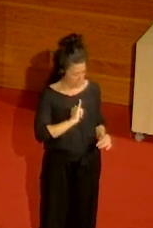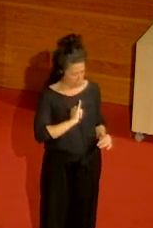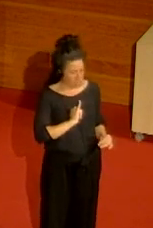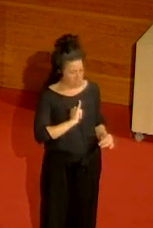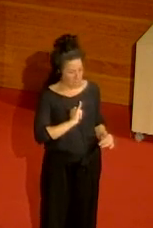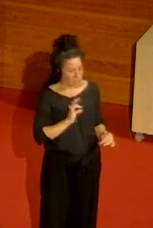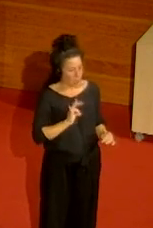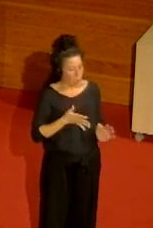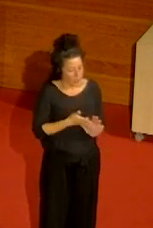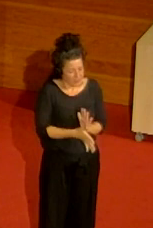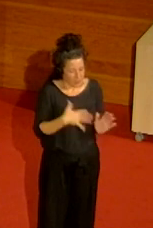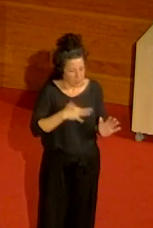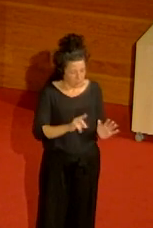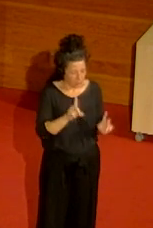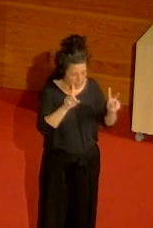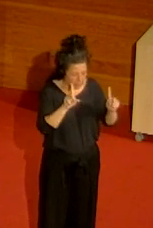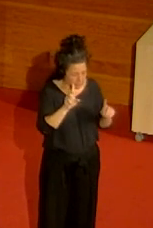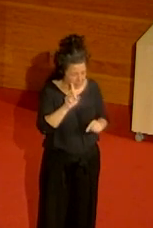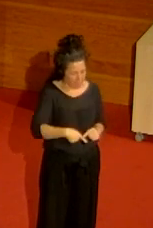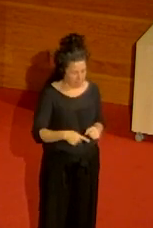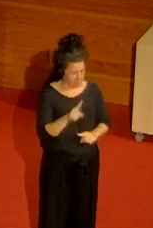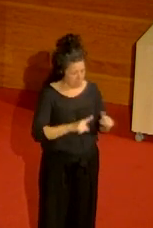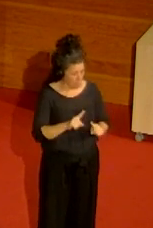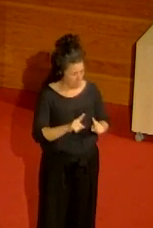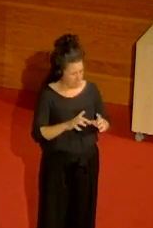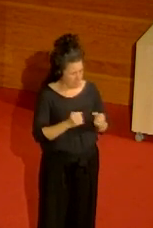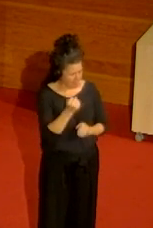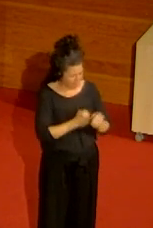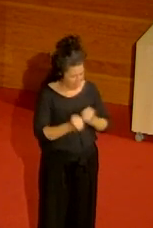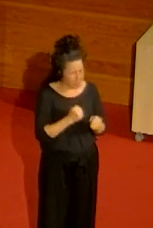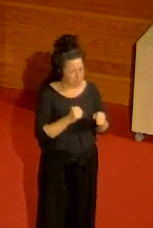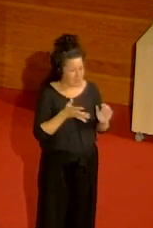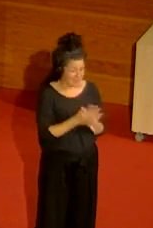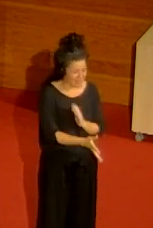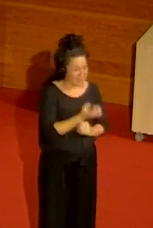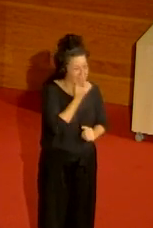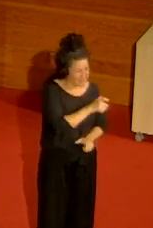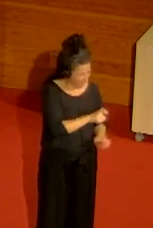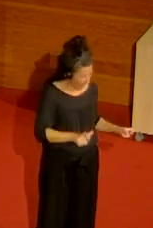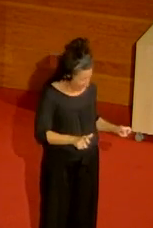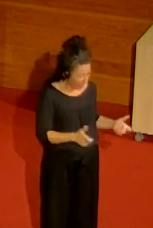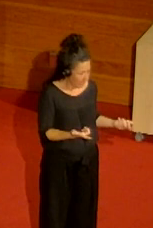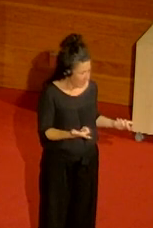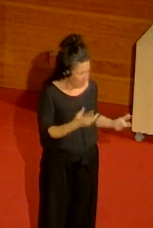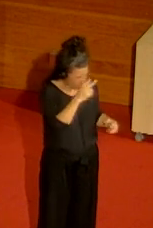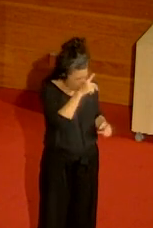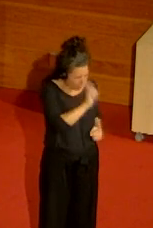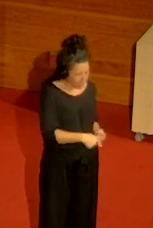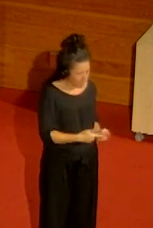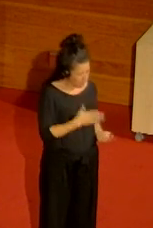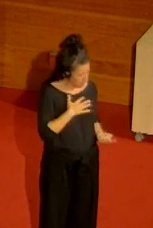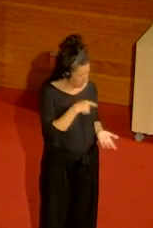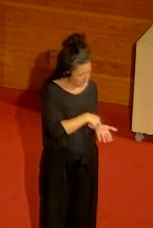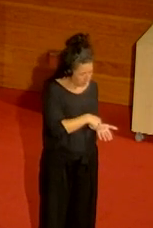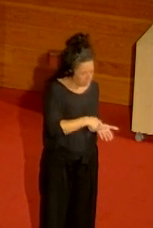de definición es también una cuestión económica y esto también preocupa a cada vez más israelías a dónde van mis impuestos Qué tipo de país